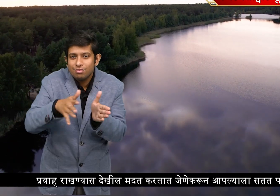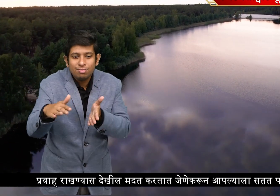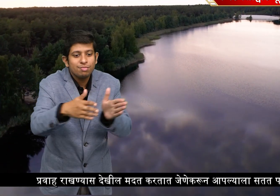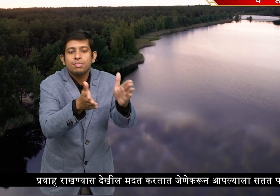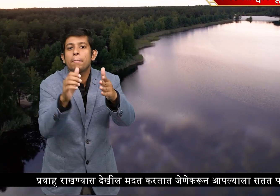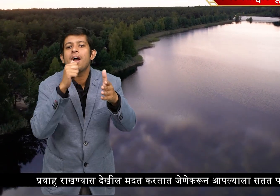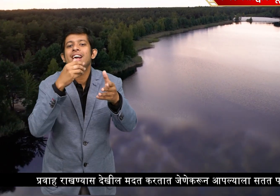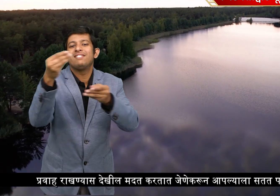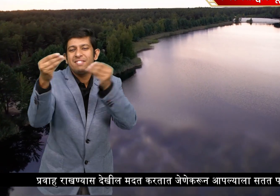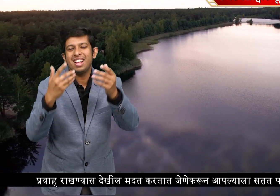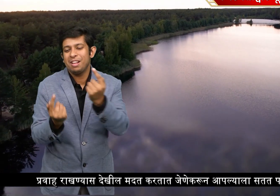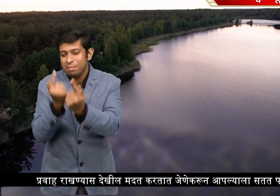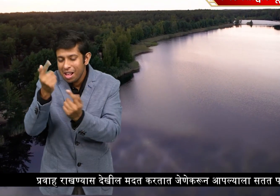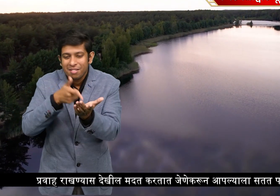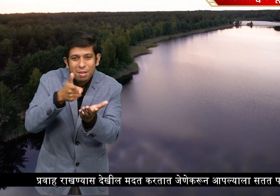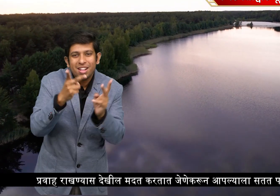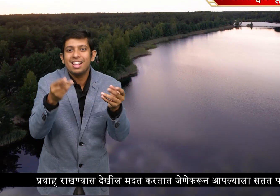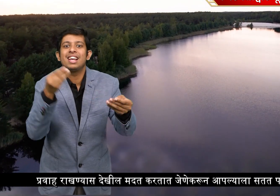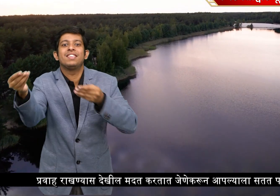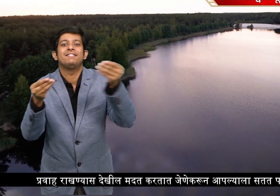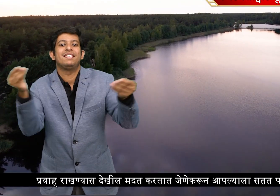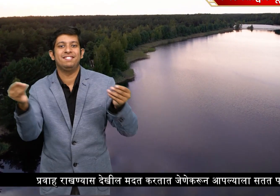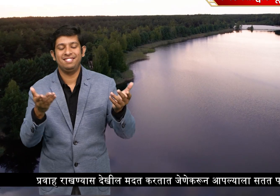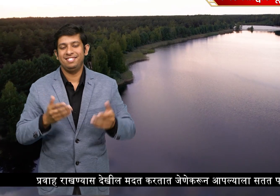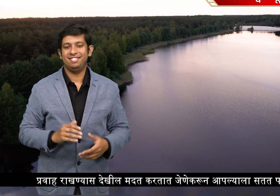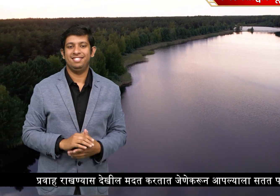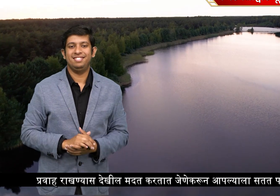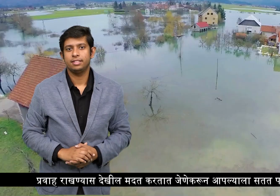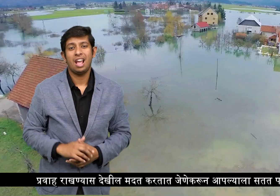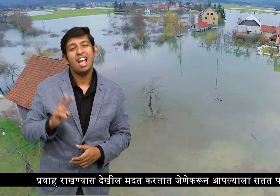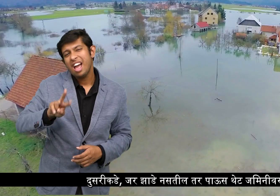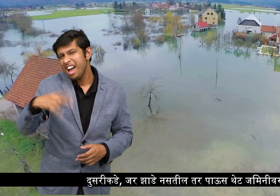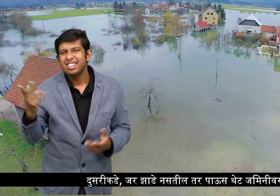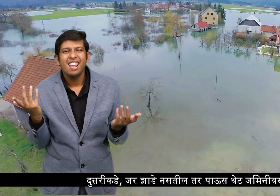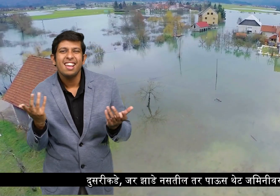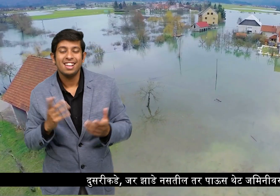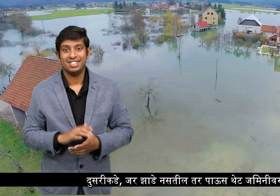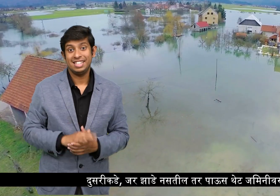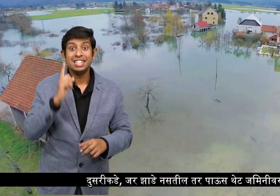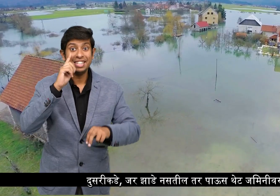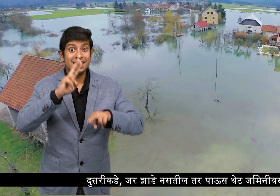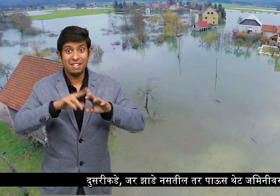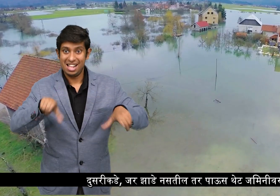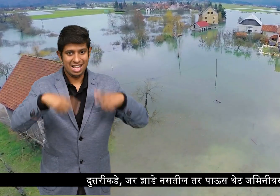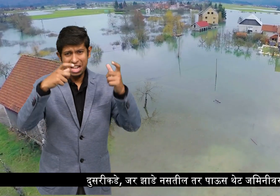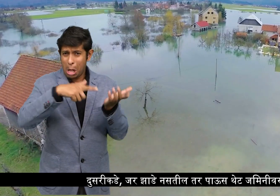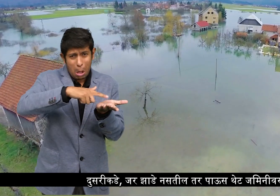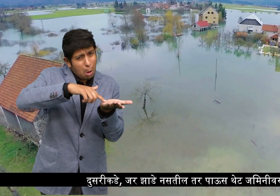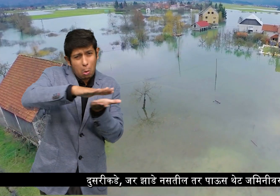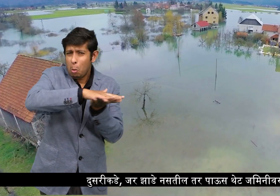मदत करतात. जेणेकरून आपल्याला सतत पाण्याचा पुरवठा मिळेल. दुसरीकडे जर झाडे नसतील तर पाऊस